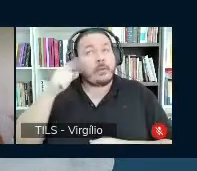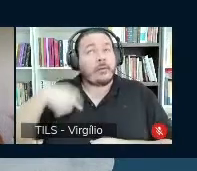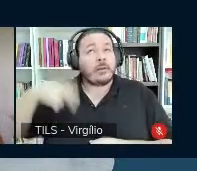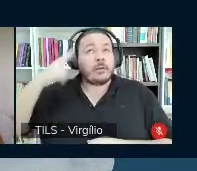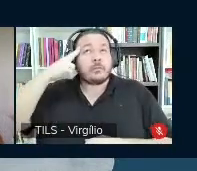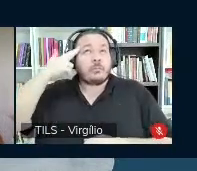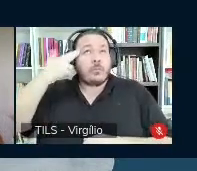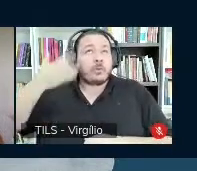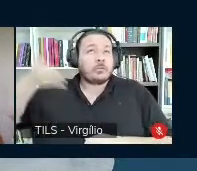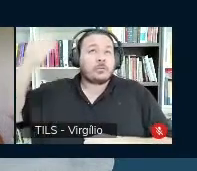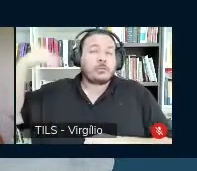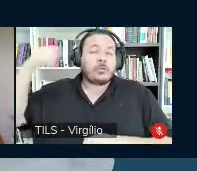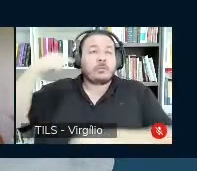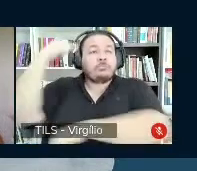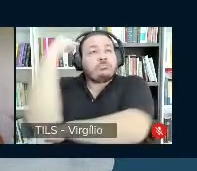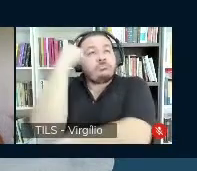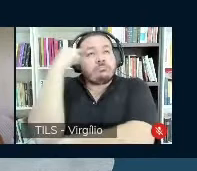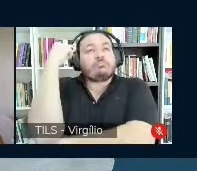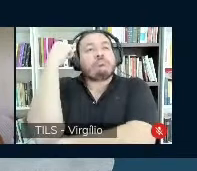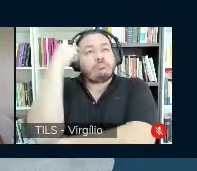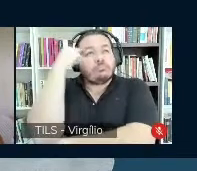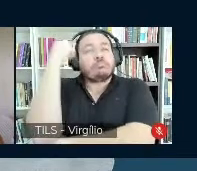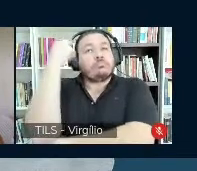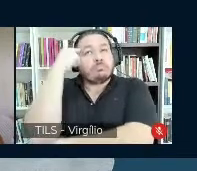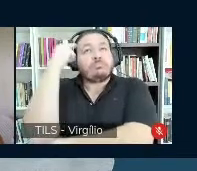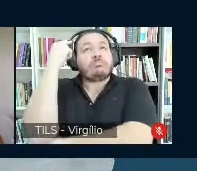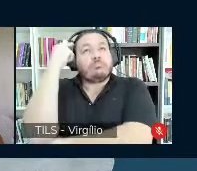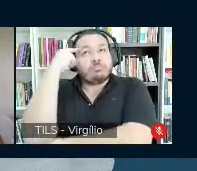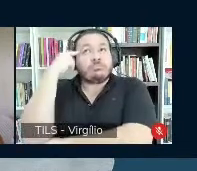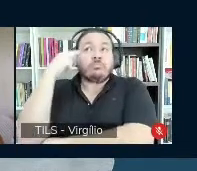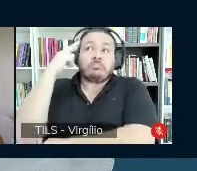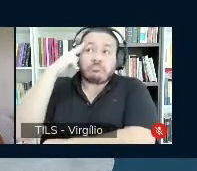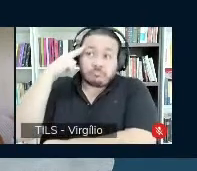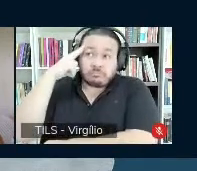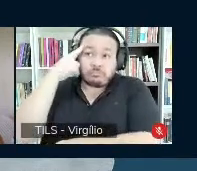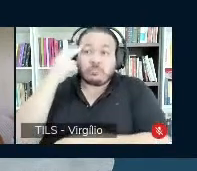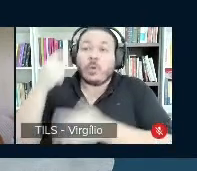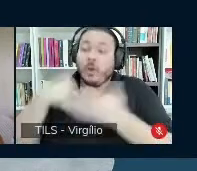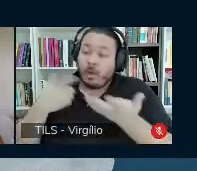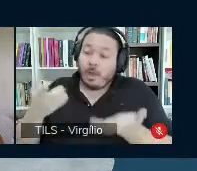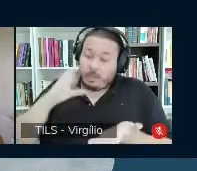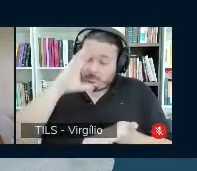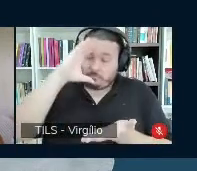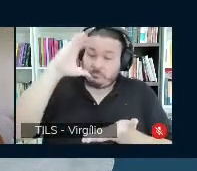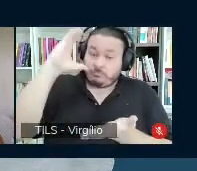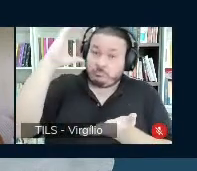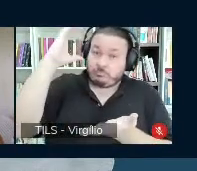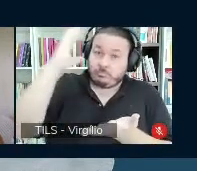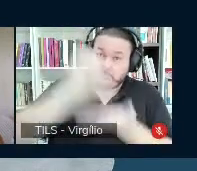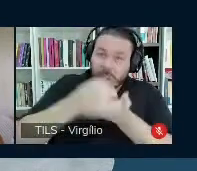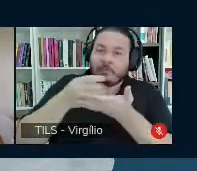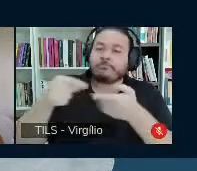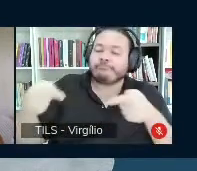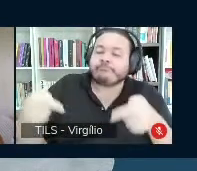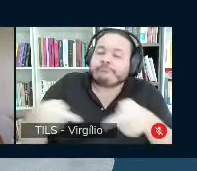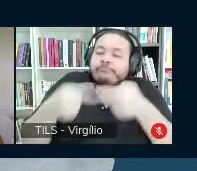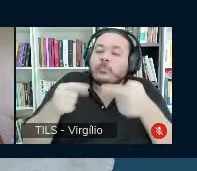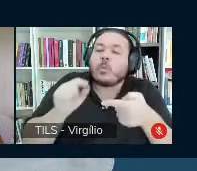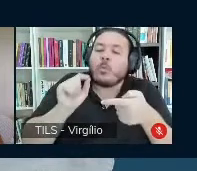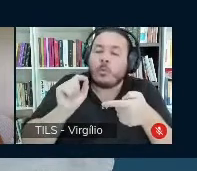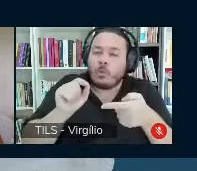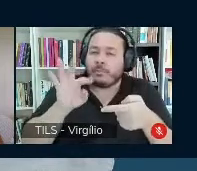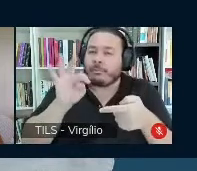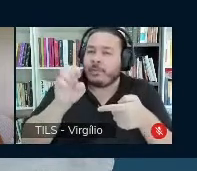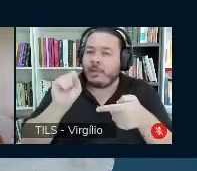o que ele trouxe como hipótese e a tese que ele então